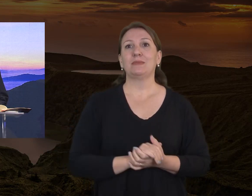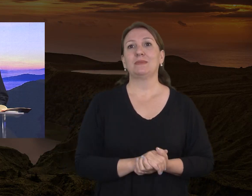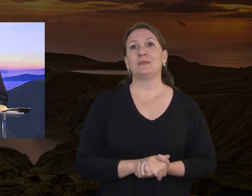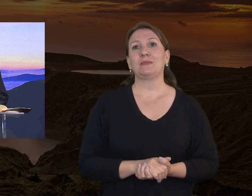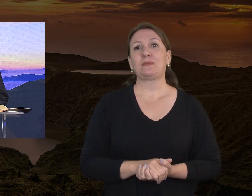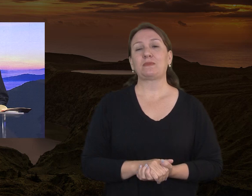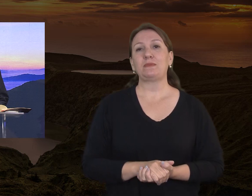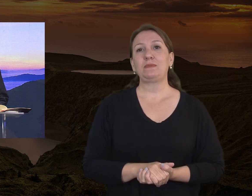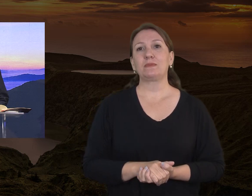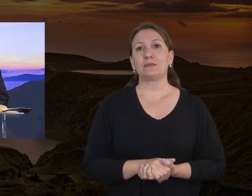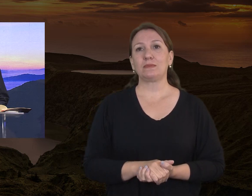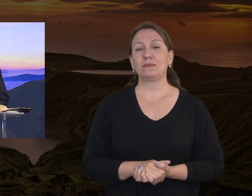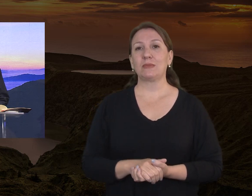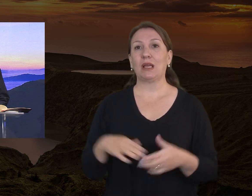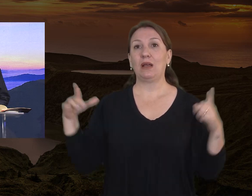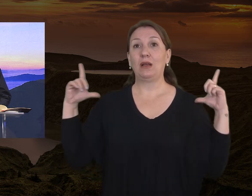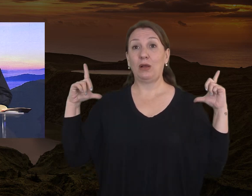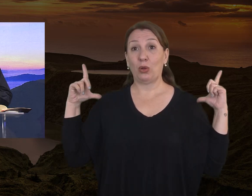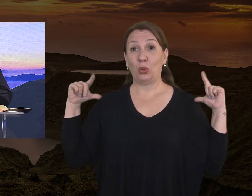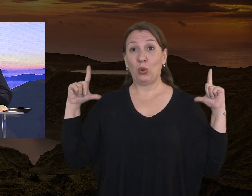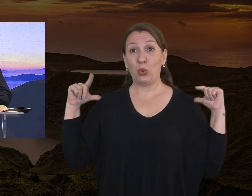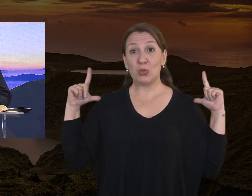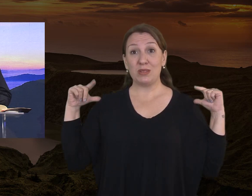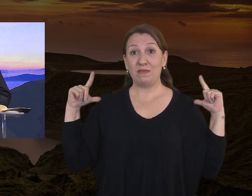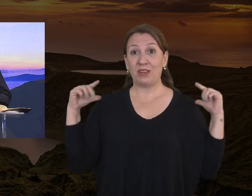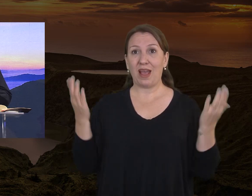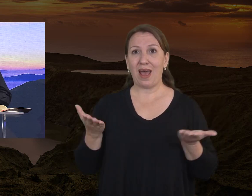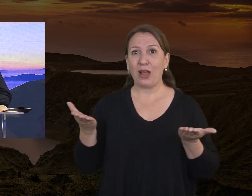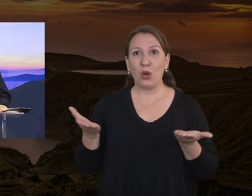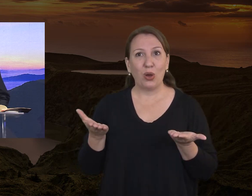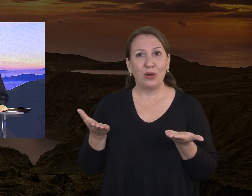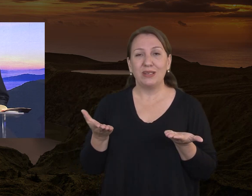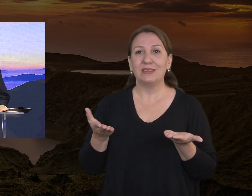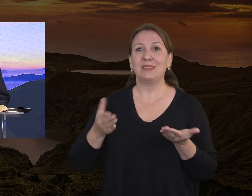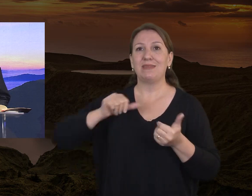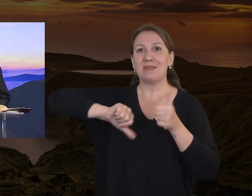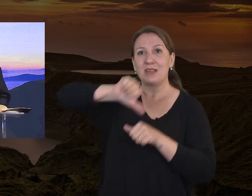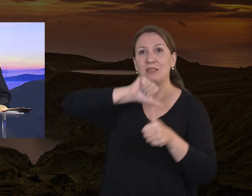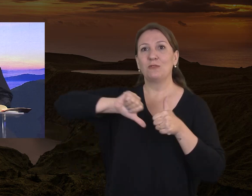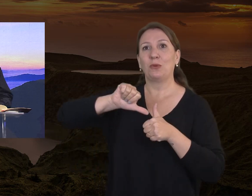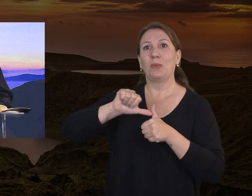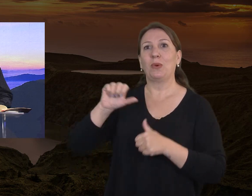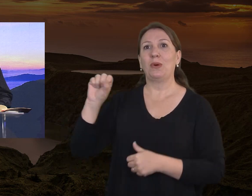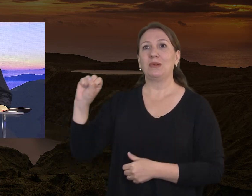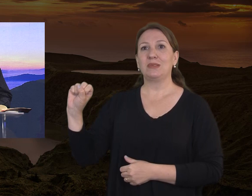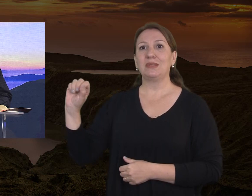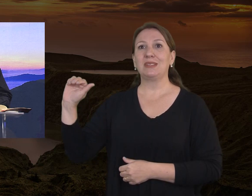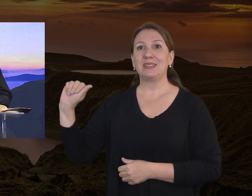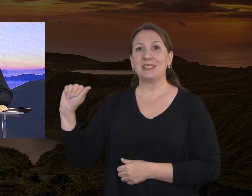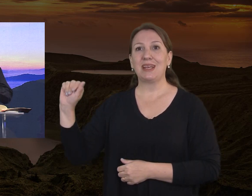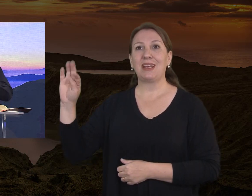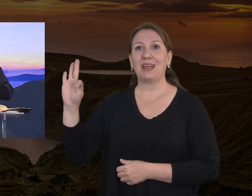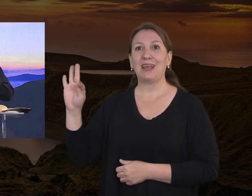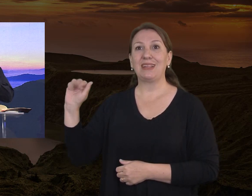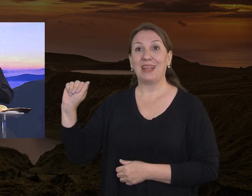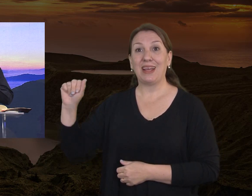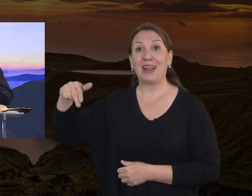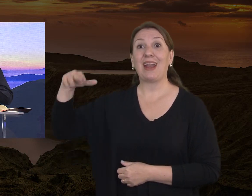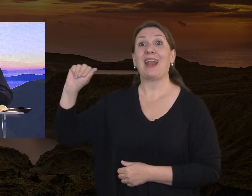esse arcanjo que havia se tornado o adversário de Deus, Satanás, ele